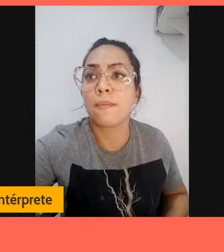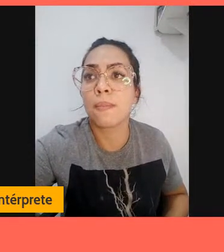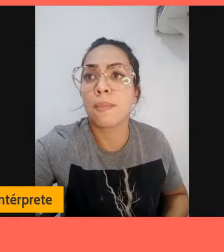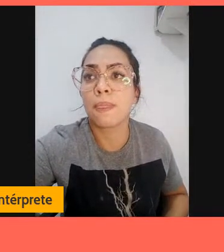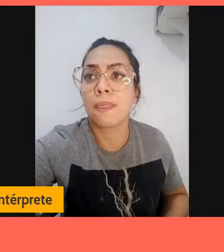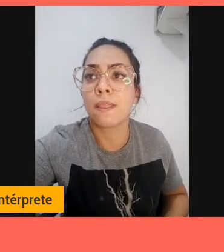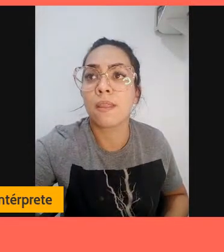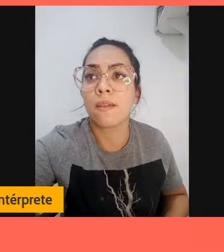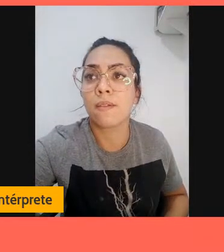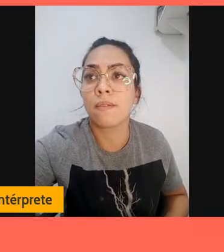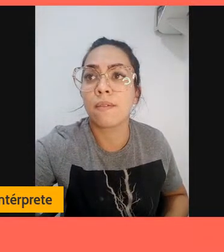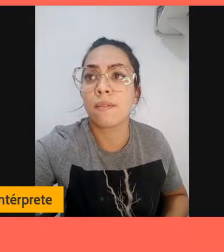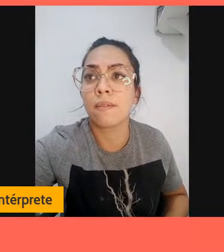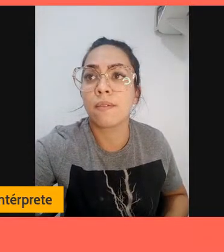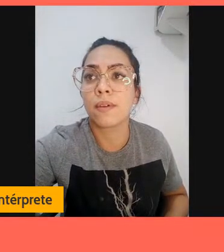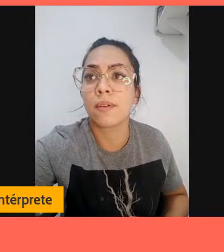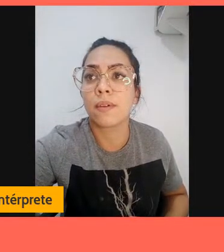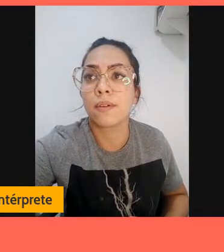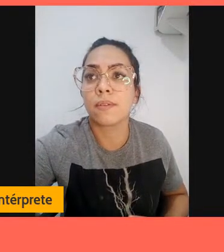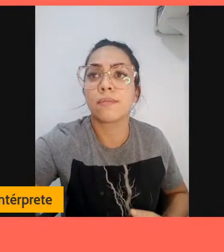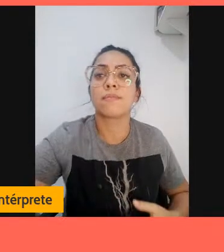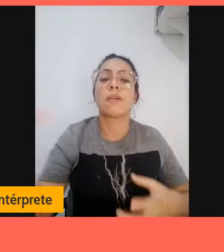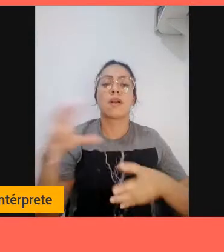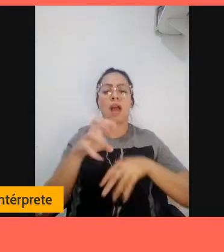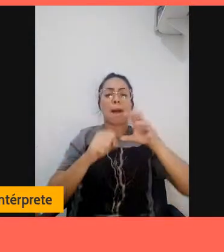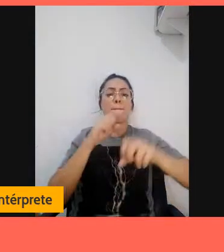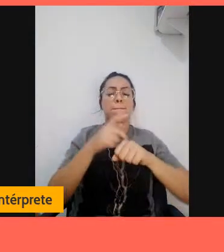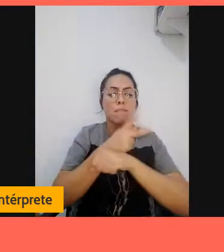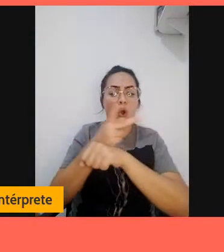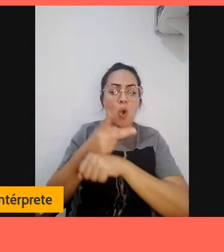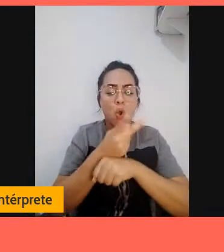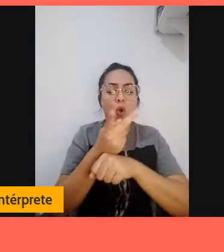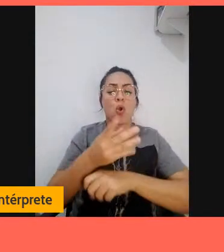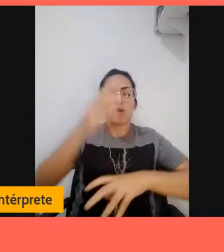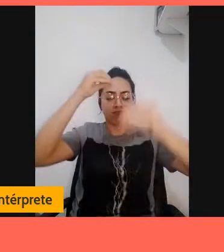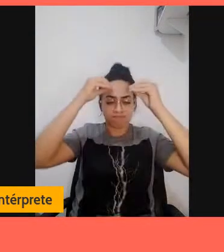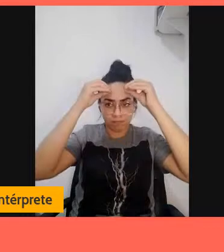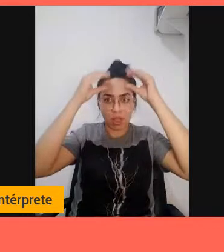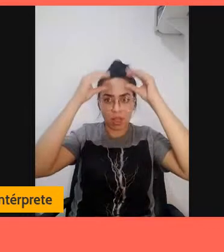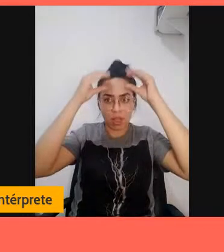a procura de conhecimento como uma